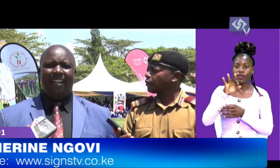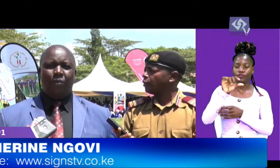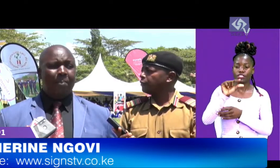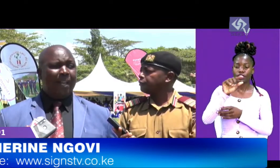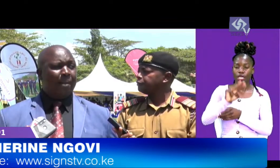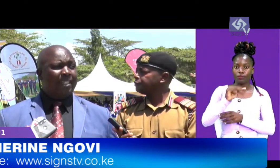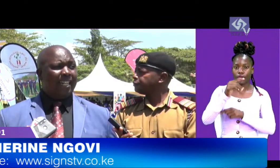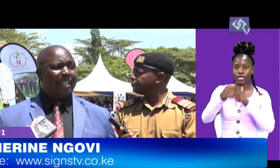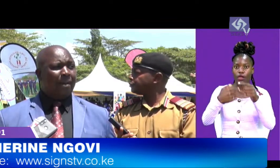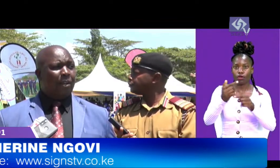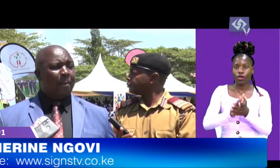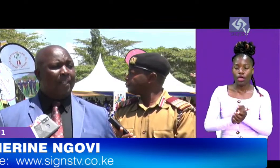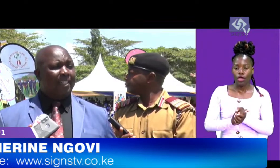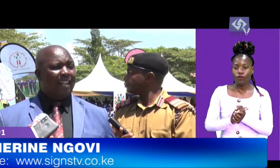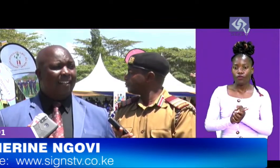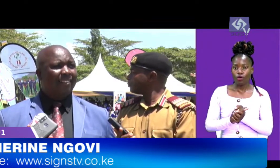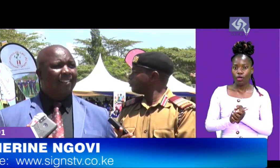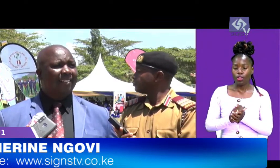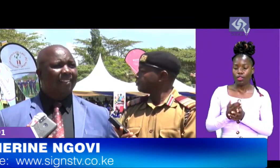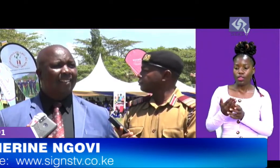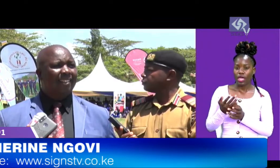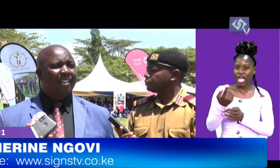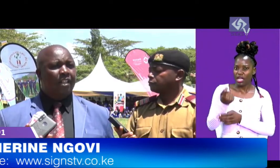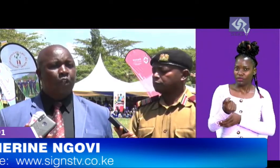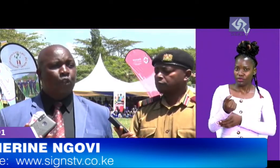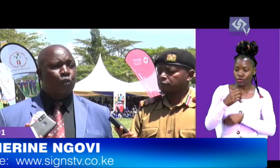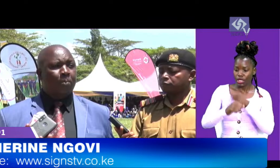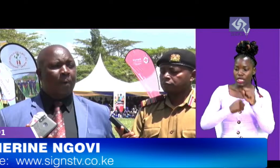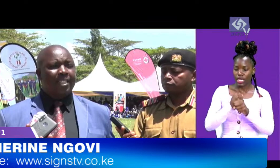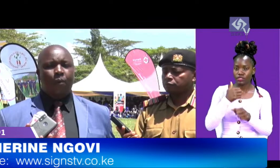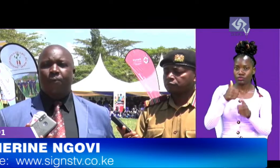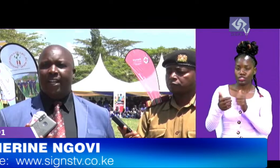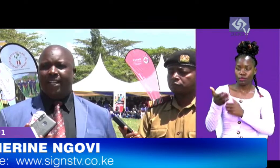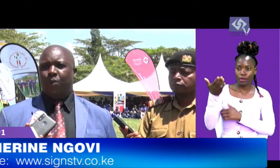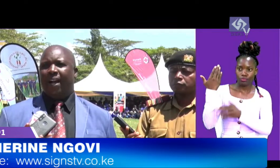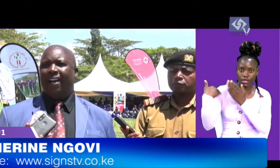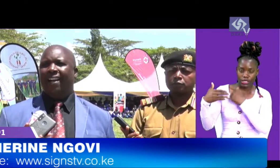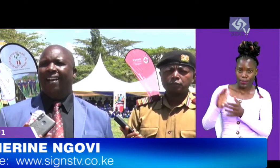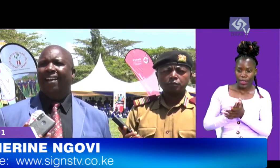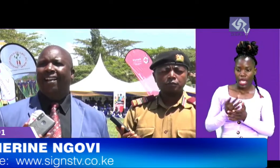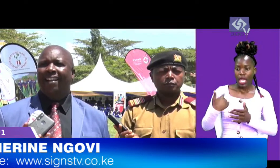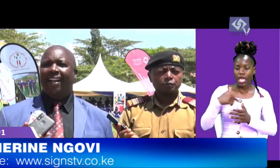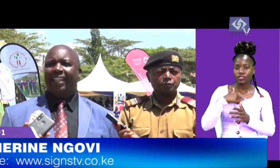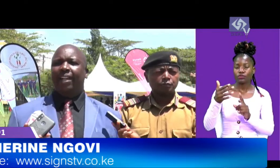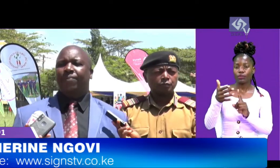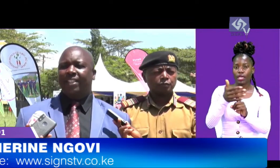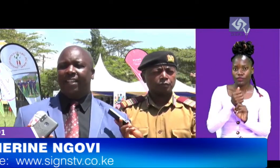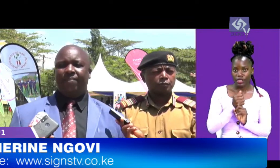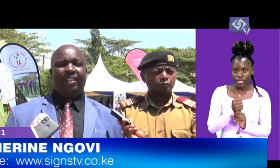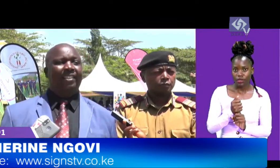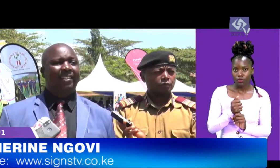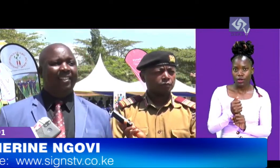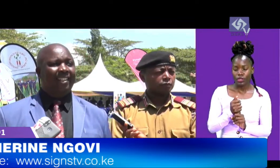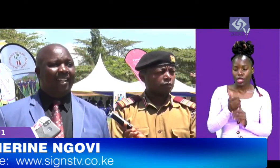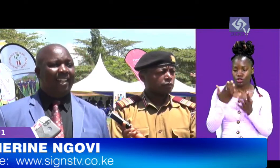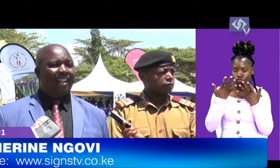Kwa miaka michache ambayo imepita, tumeweza kufanikiwa katika vita hivi